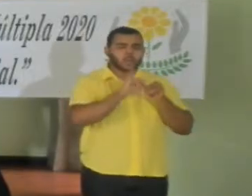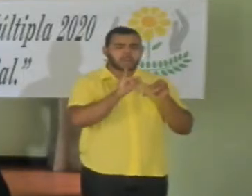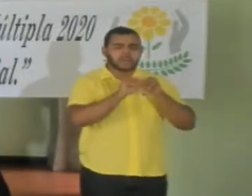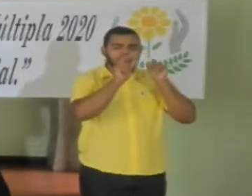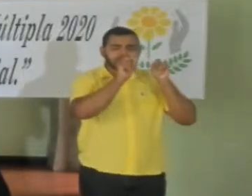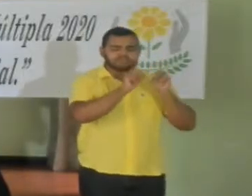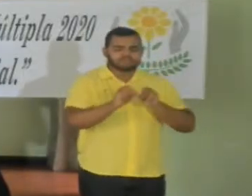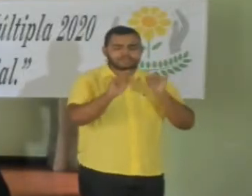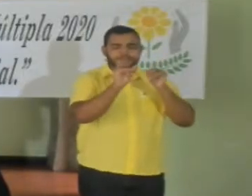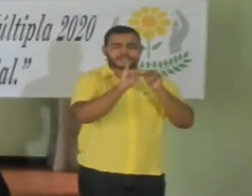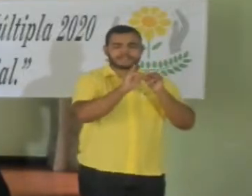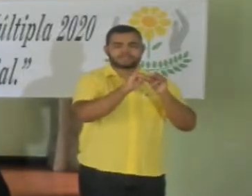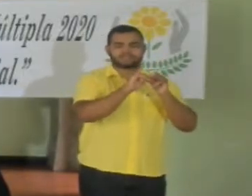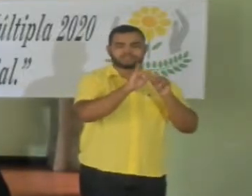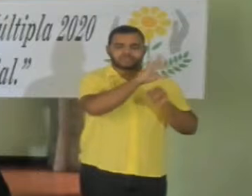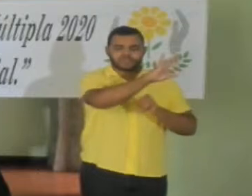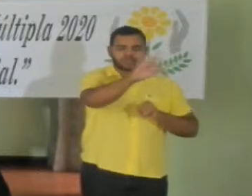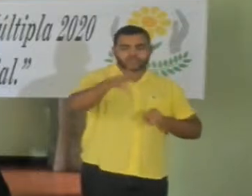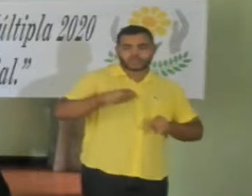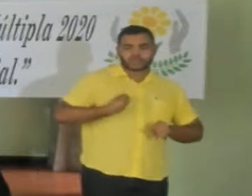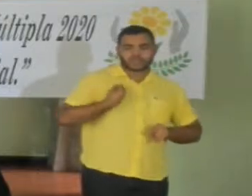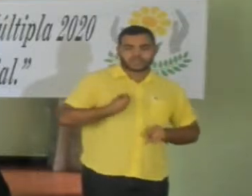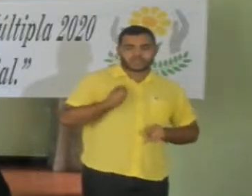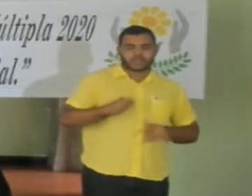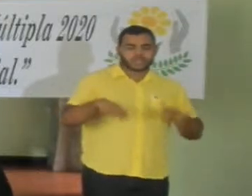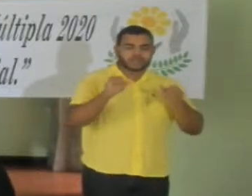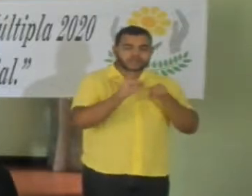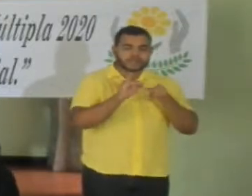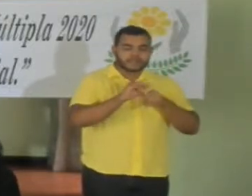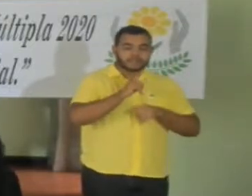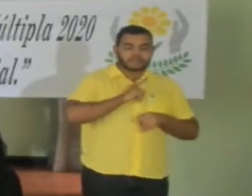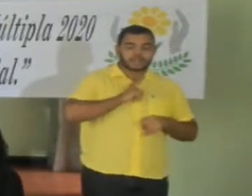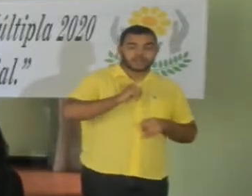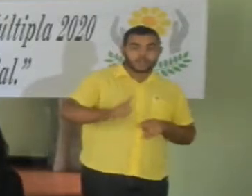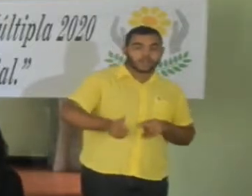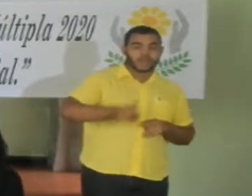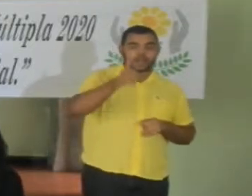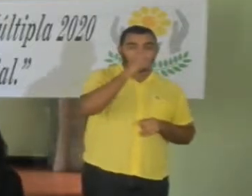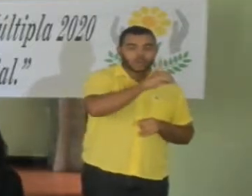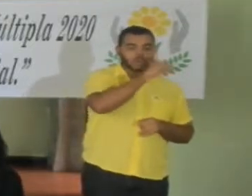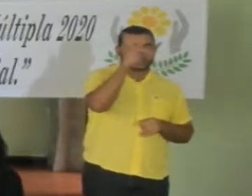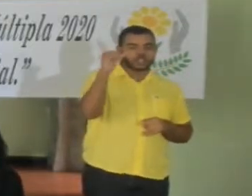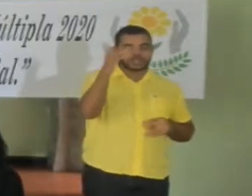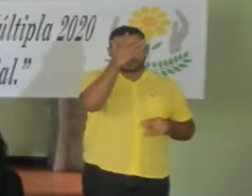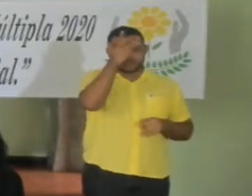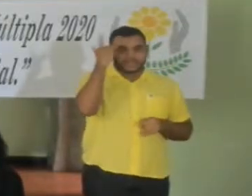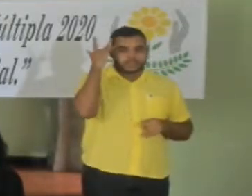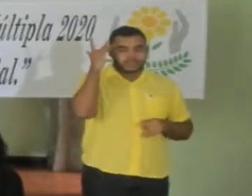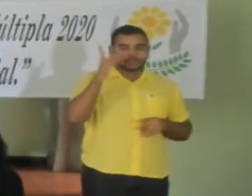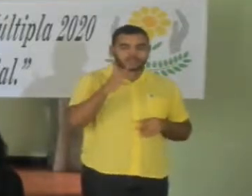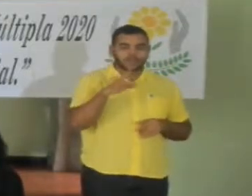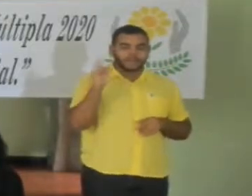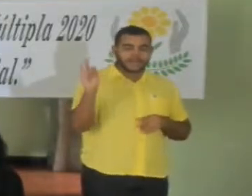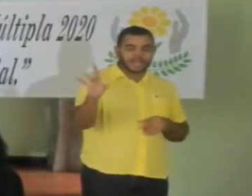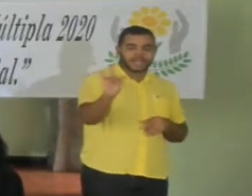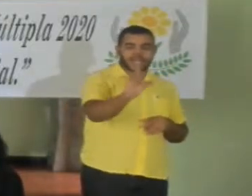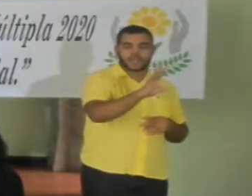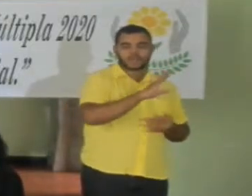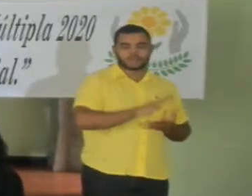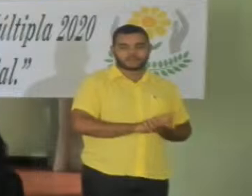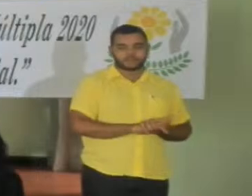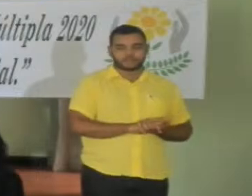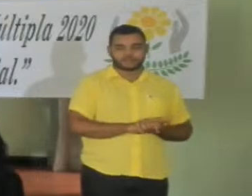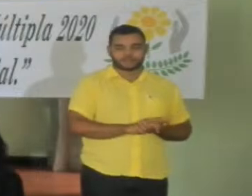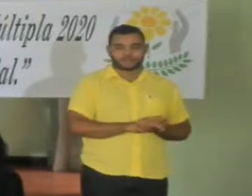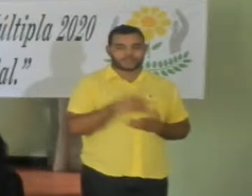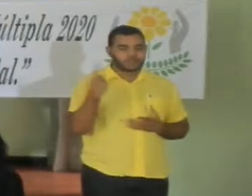vida? O que que nós estamos fazendo para melhorar o dia do outro? Cada um de nós, os